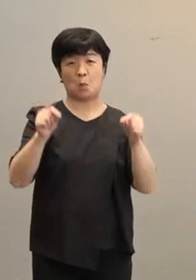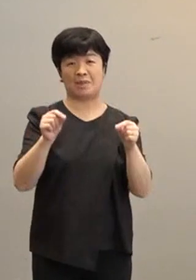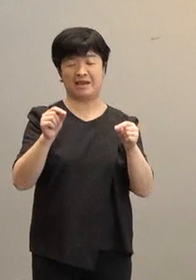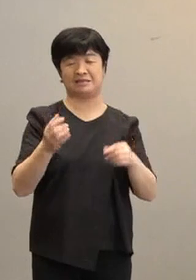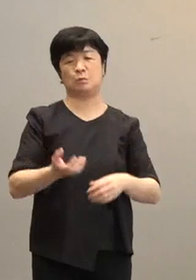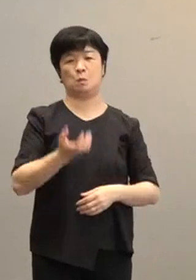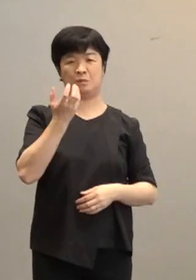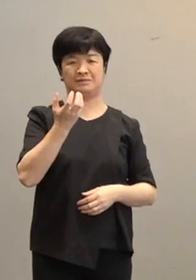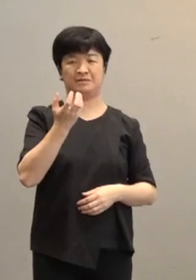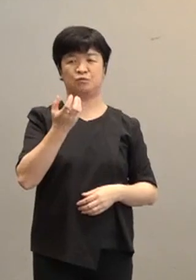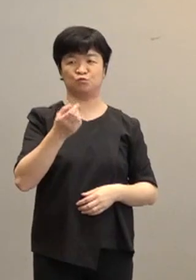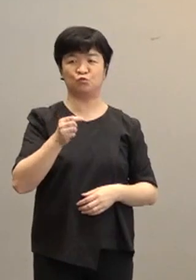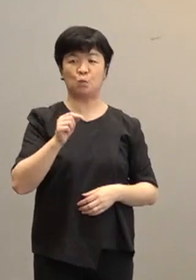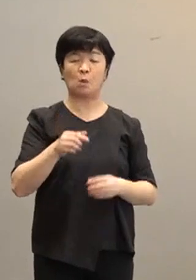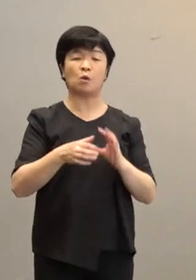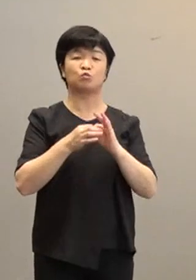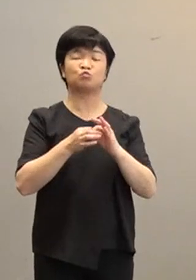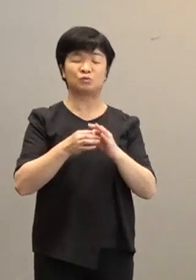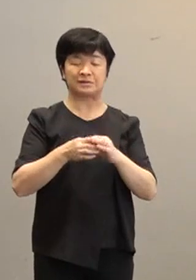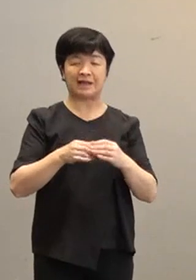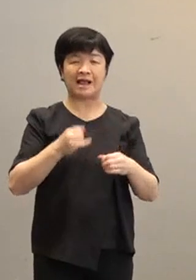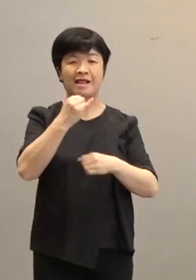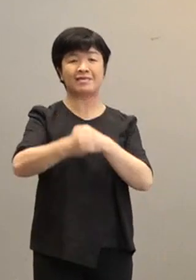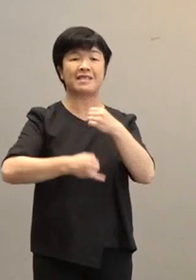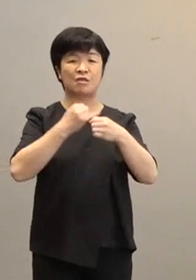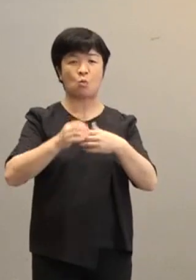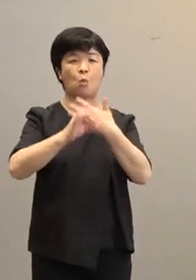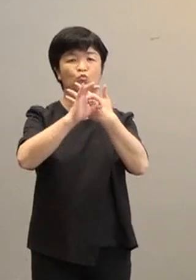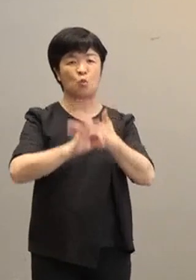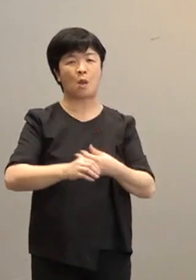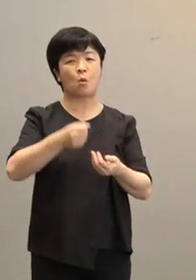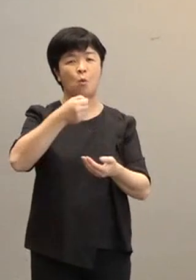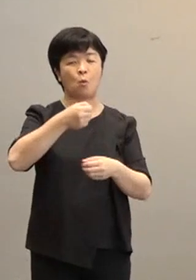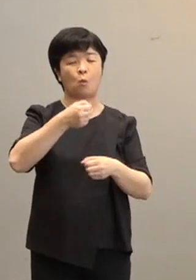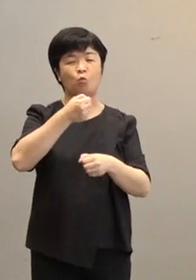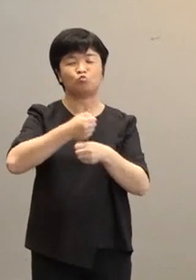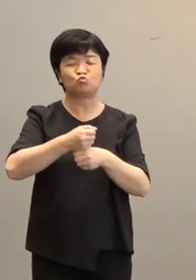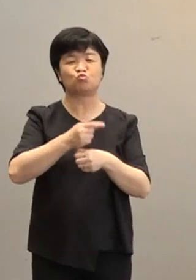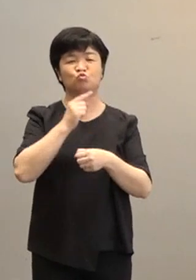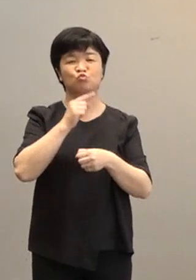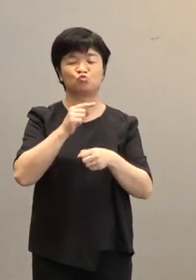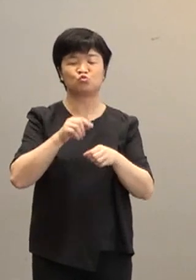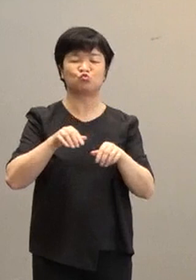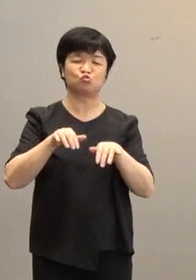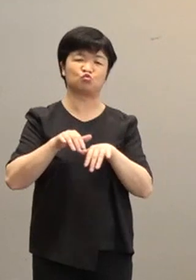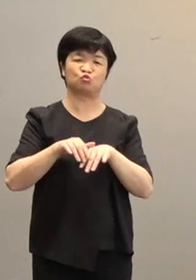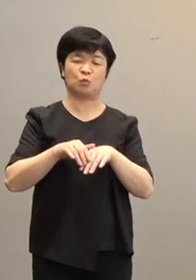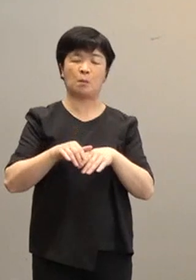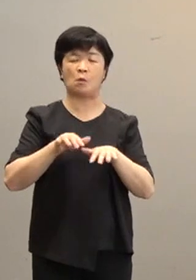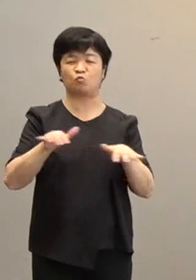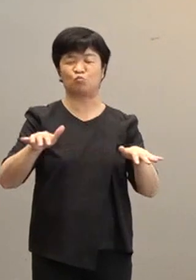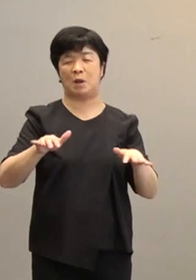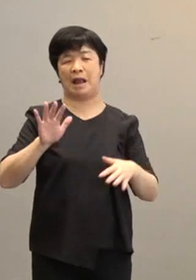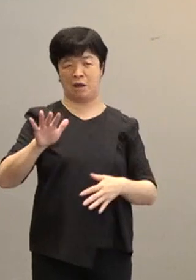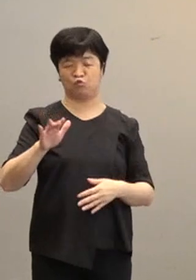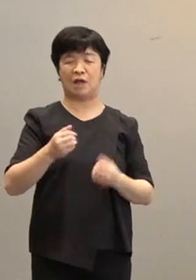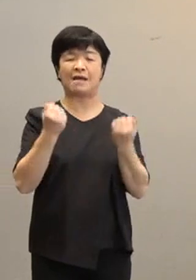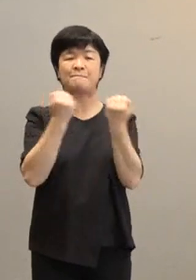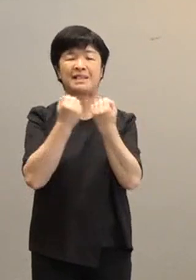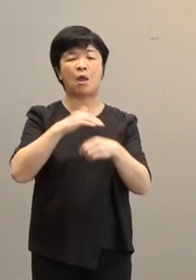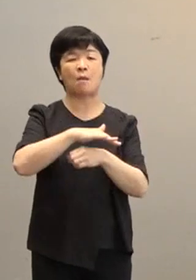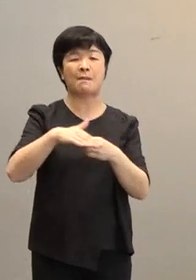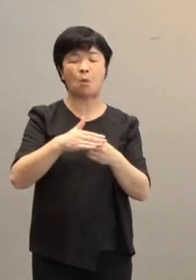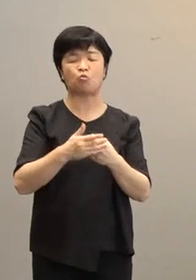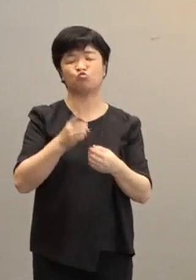止する条例を制定する動きも広がっていると思うんですけれども、マナーを守るということ以外で、ネット中傷の対